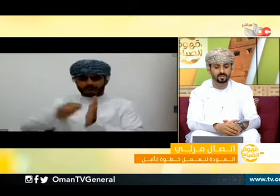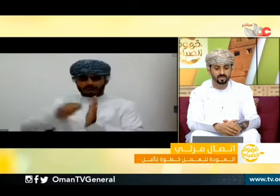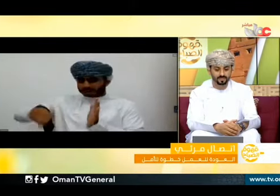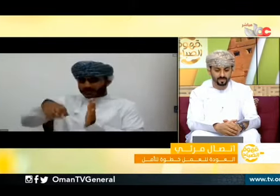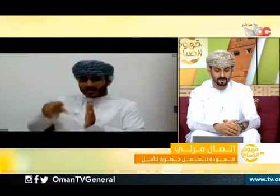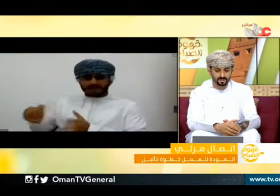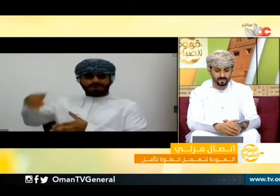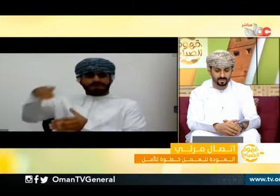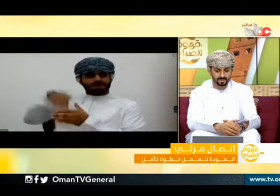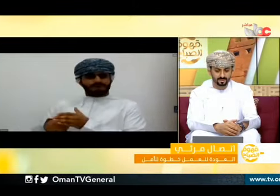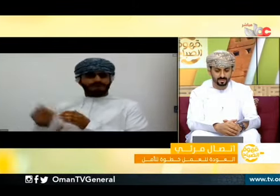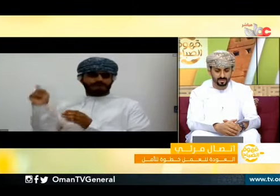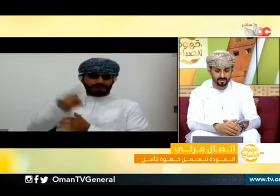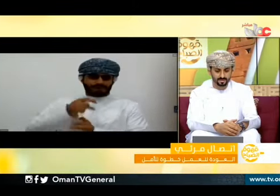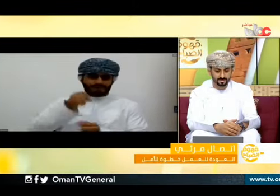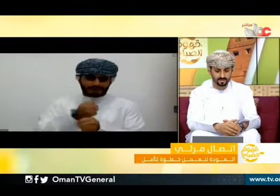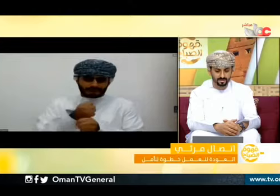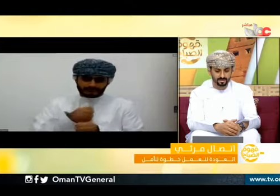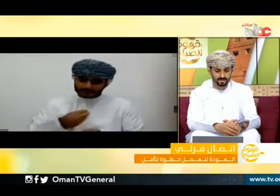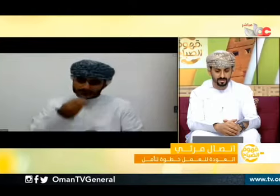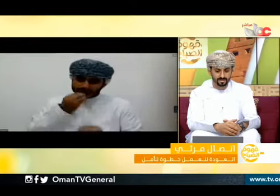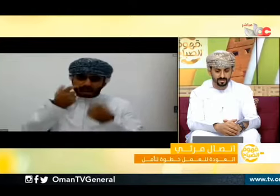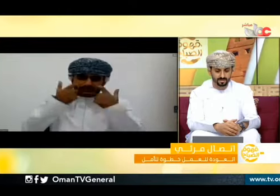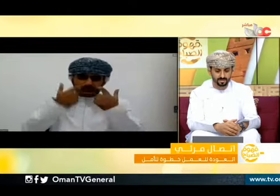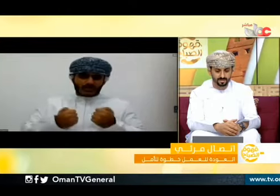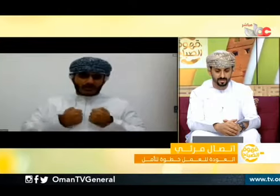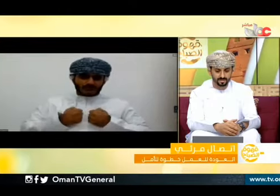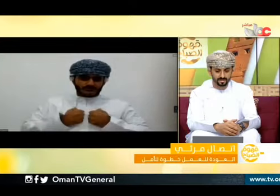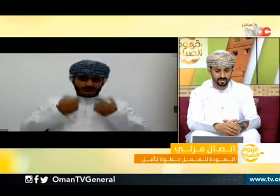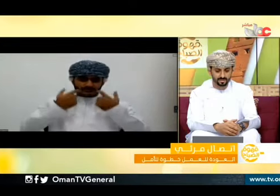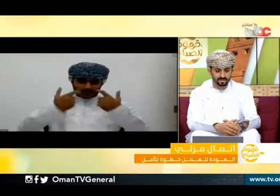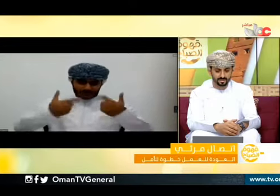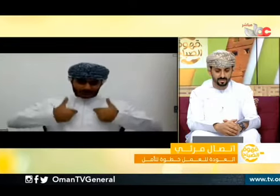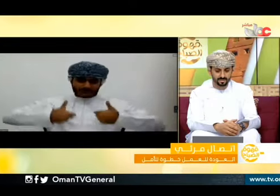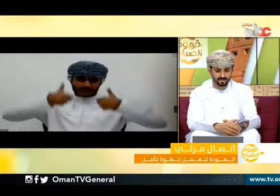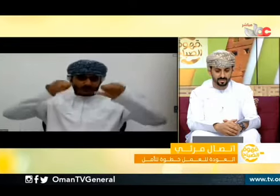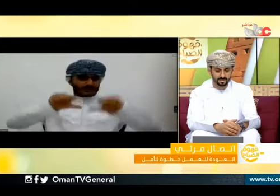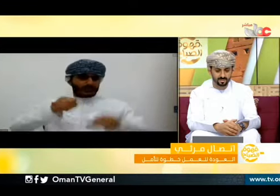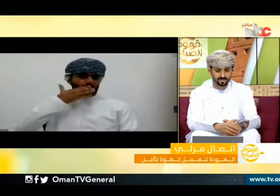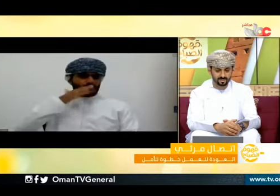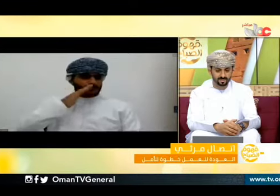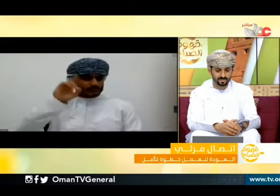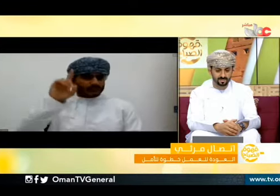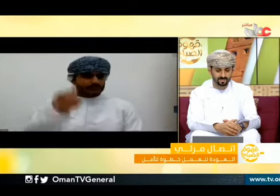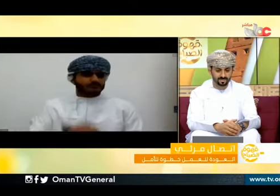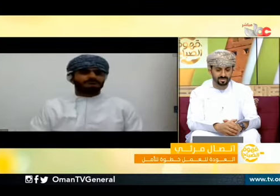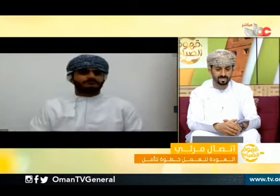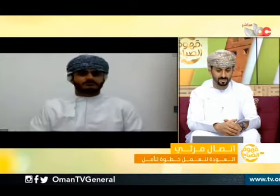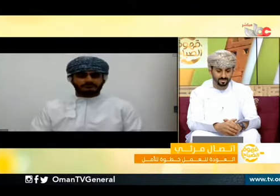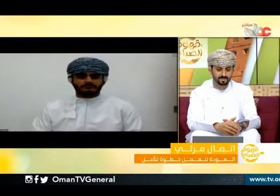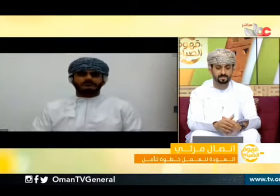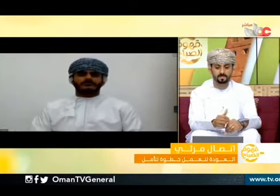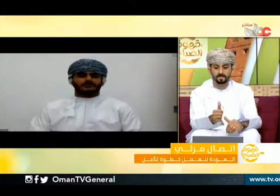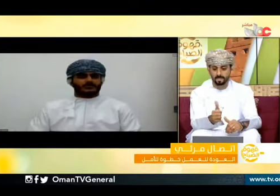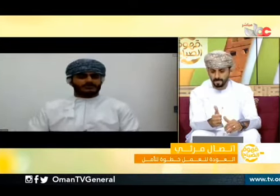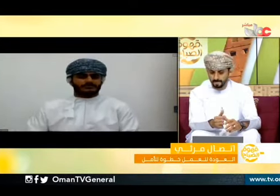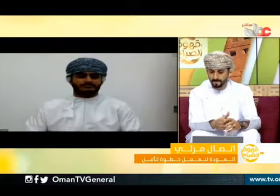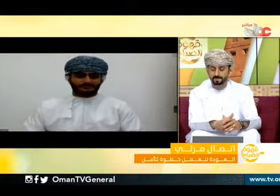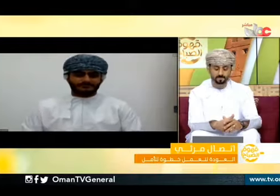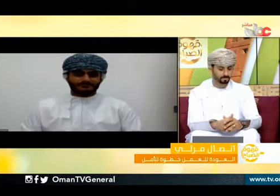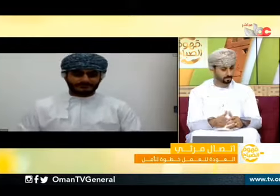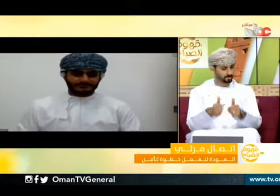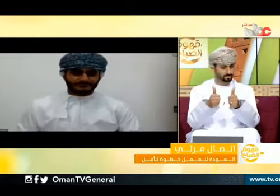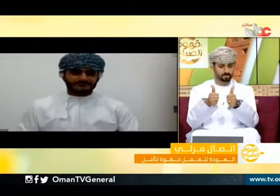أو يأتي العدة تكون معه، ويكون أنه منتبه بصحته لله